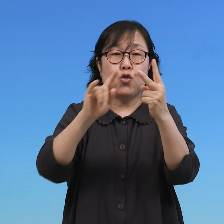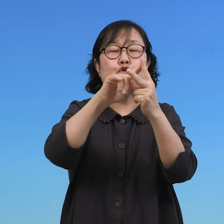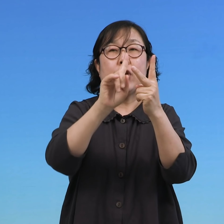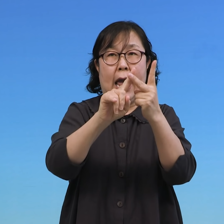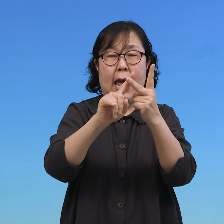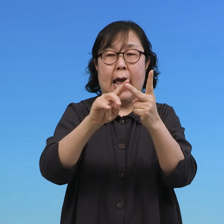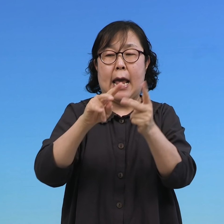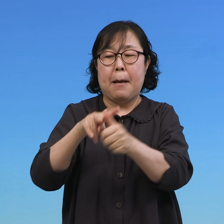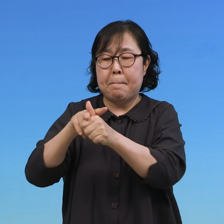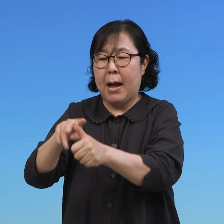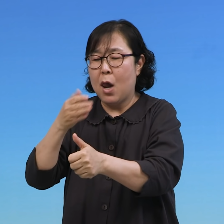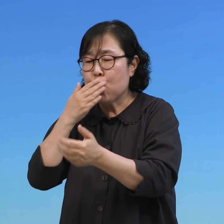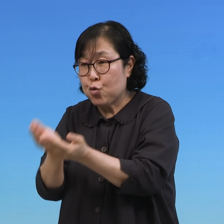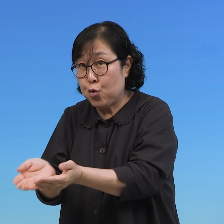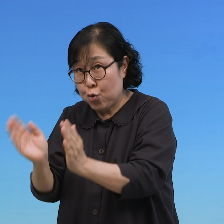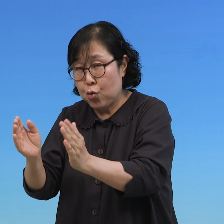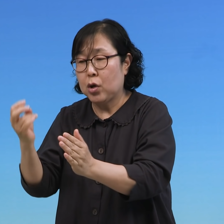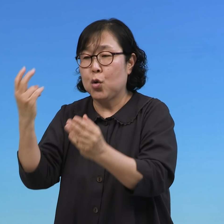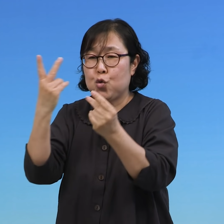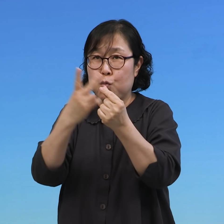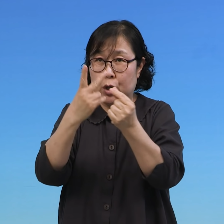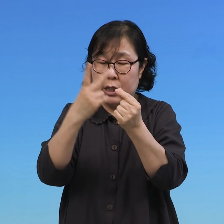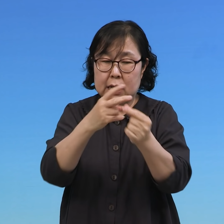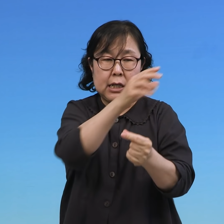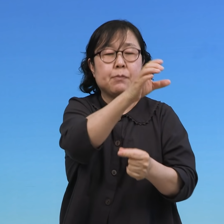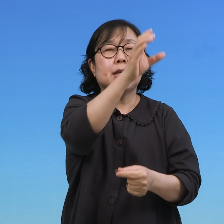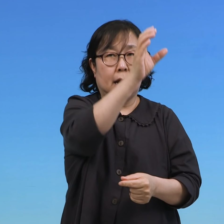이미지는 말구유와 십자가예요.